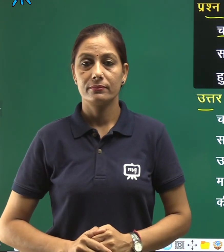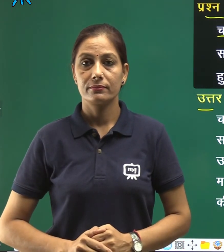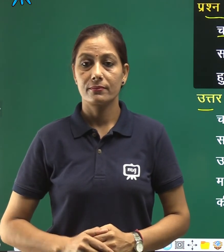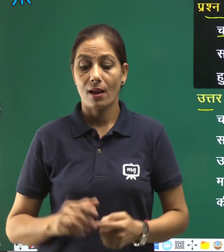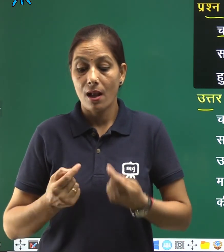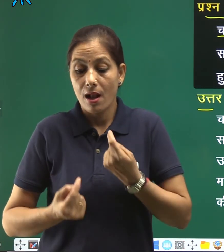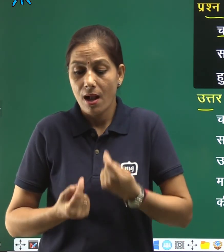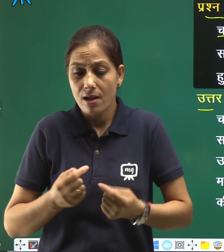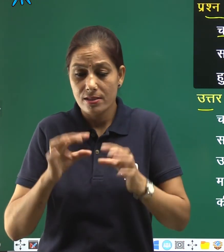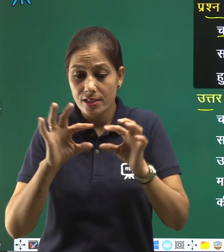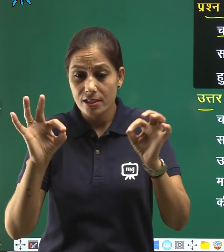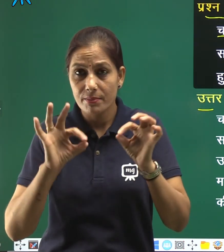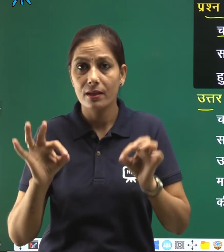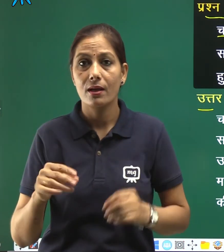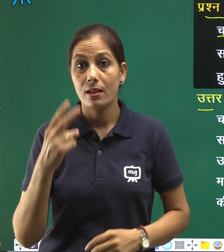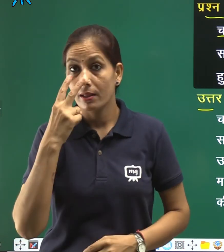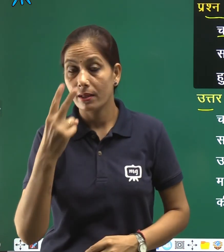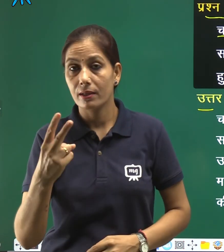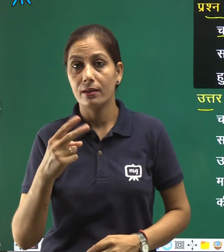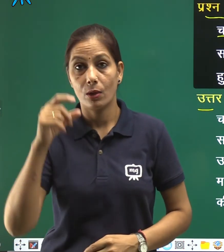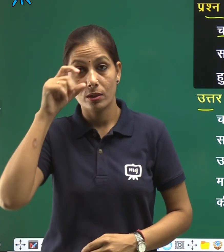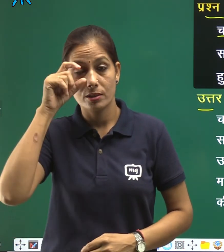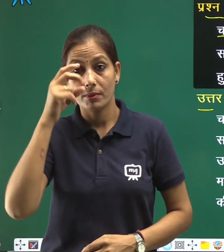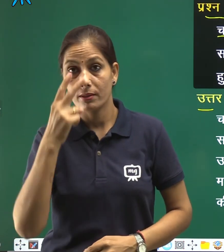सरकंडे का चश्मा देखकर